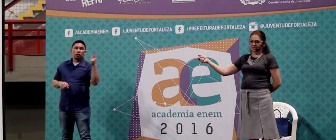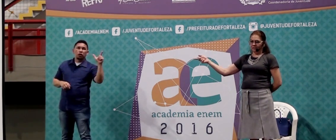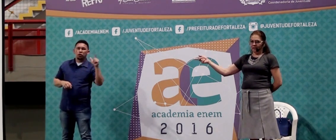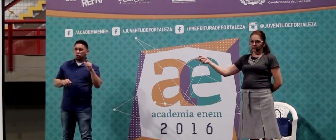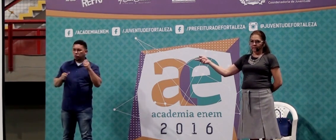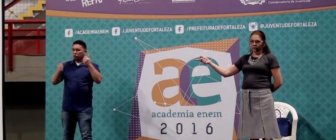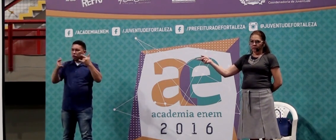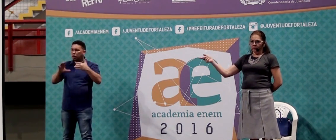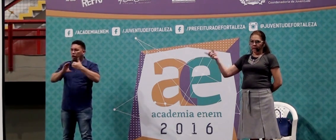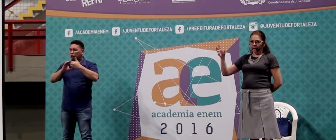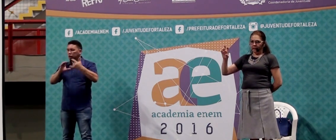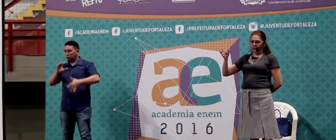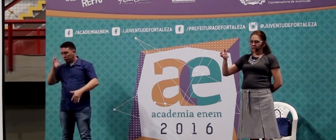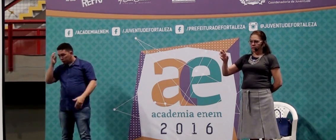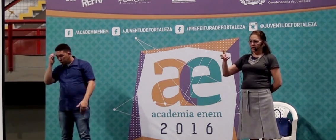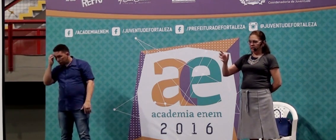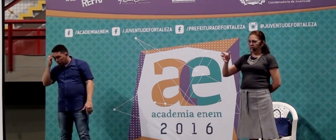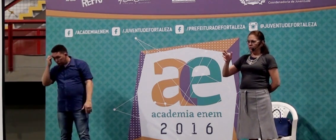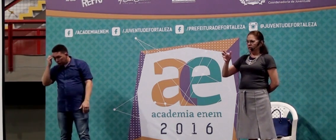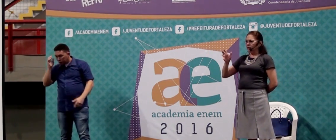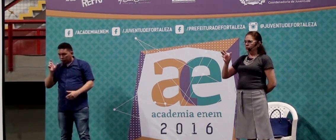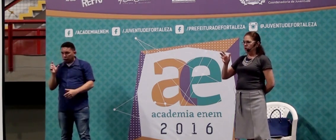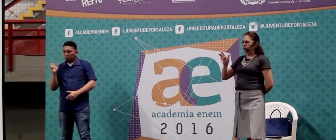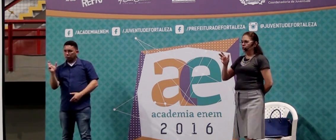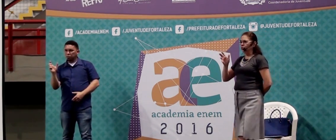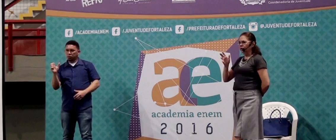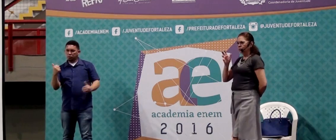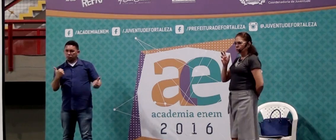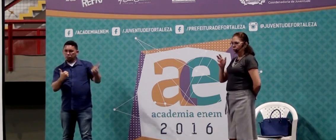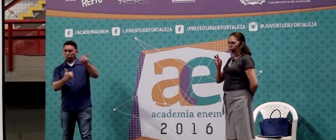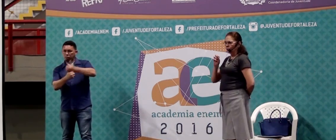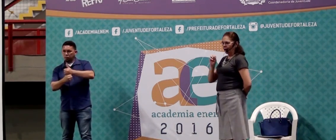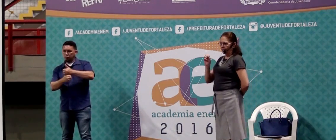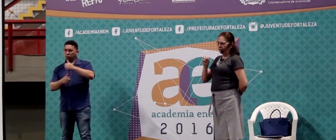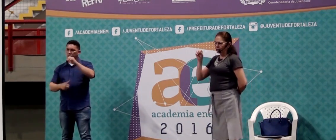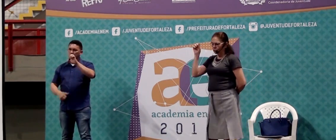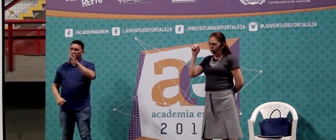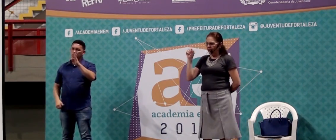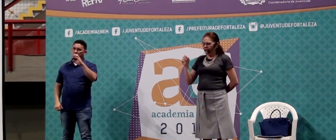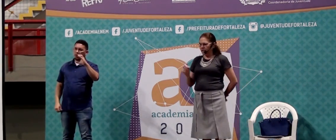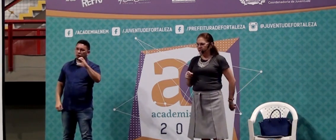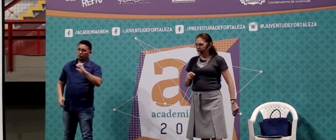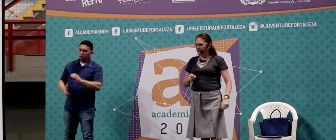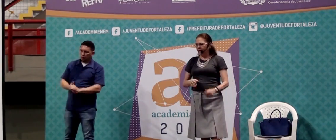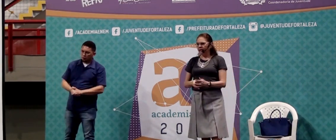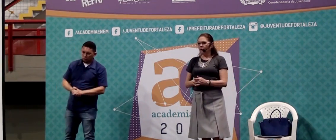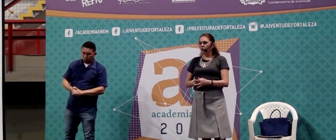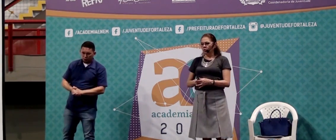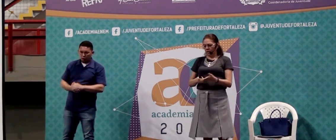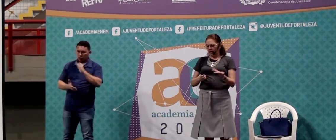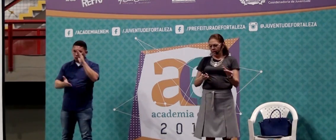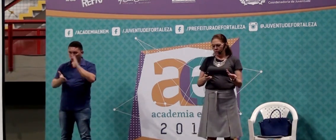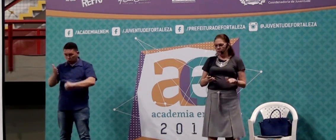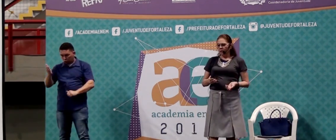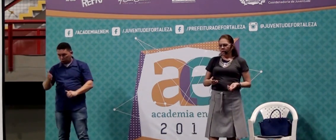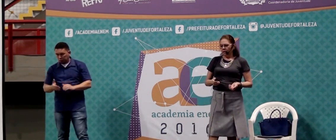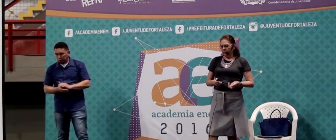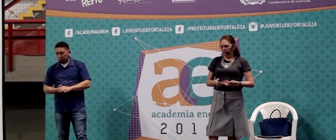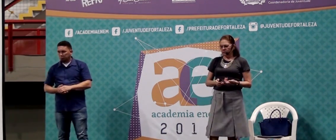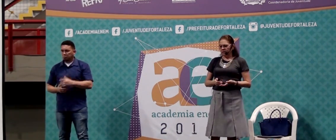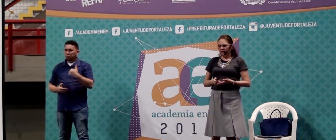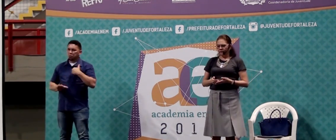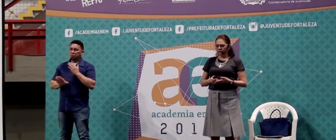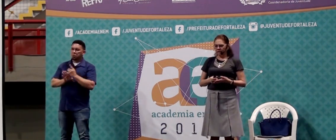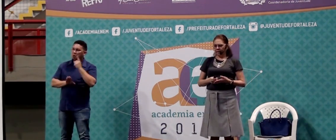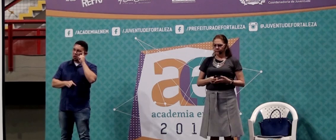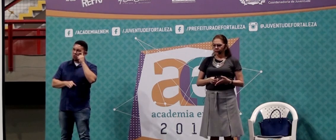outras, tá? É a expressão que substitui o elemento etc., que é coloquial e